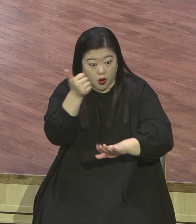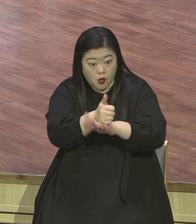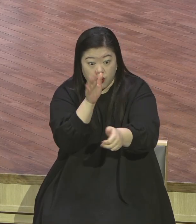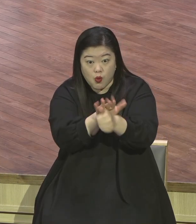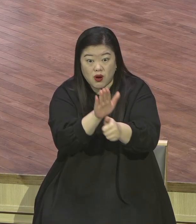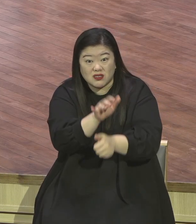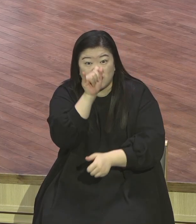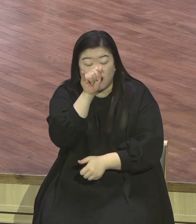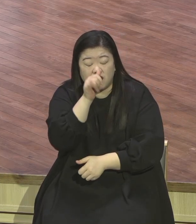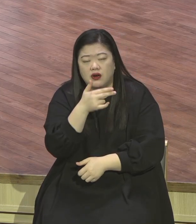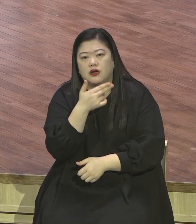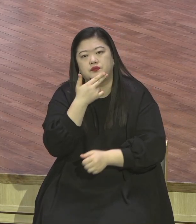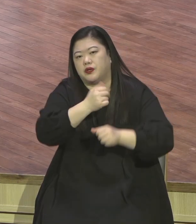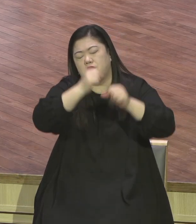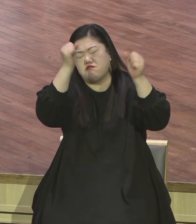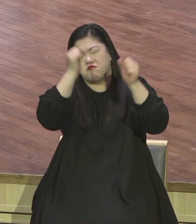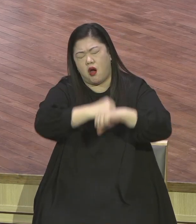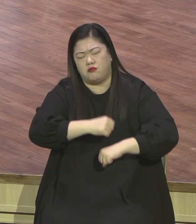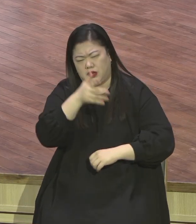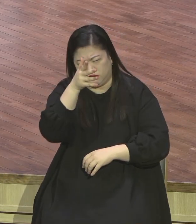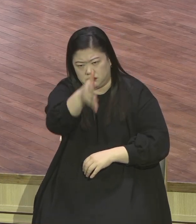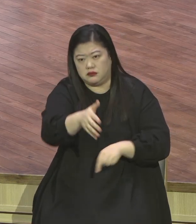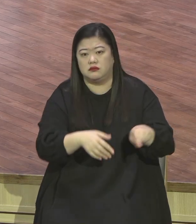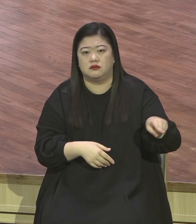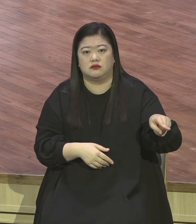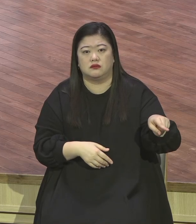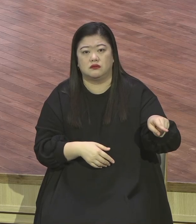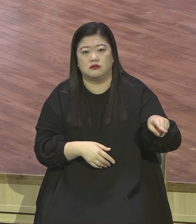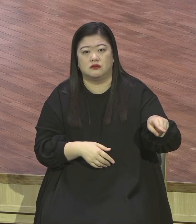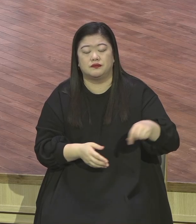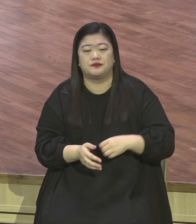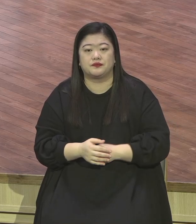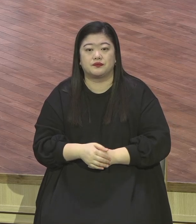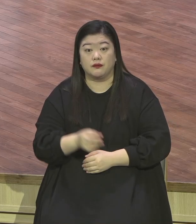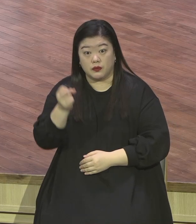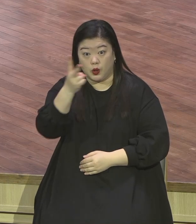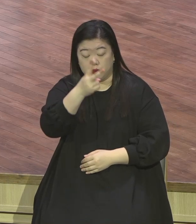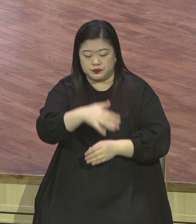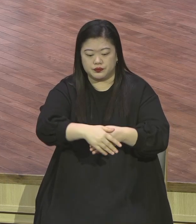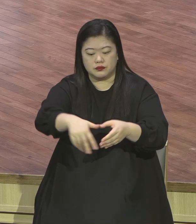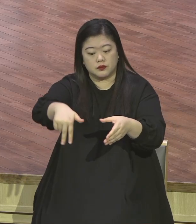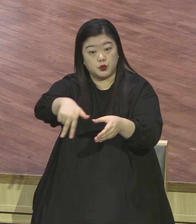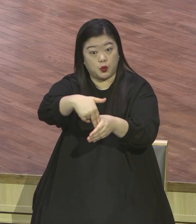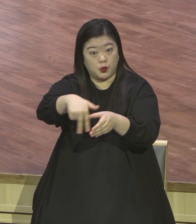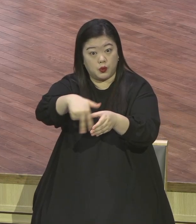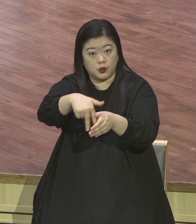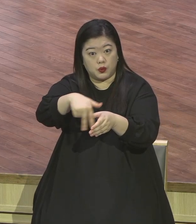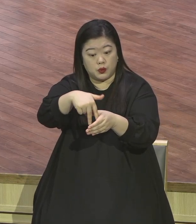결국은요 결국은요 종교는 결국은 다 망합니다 멸망 멸망